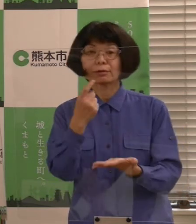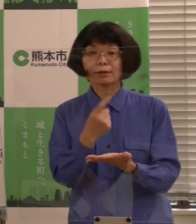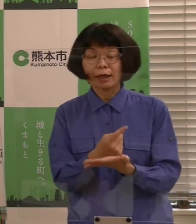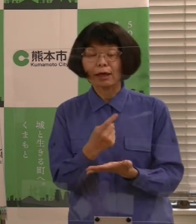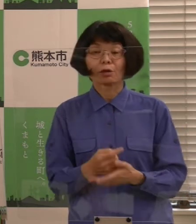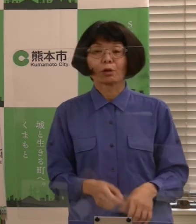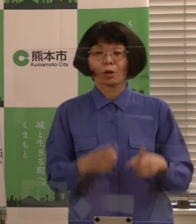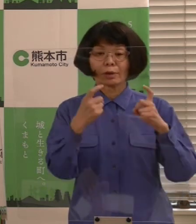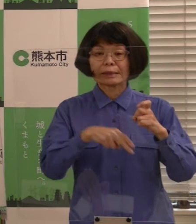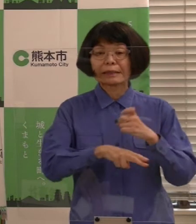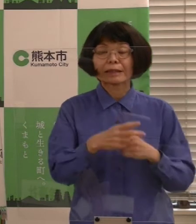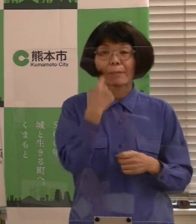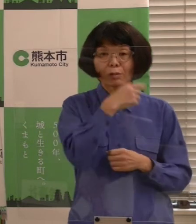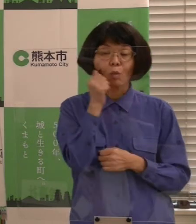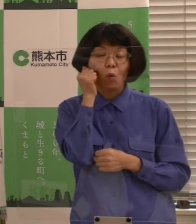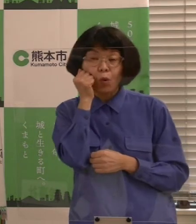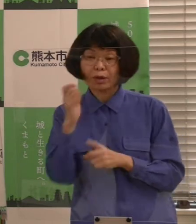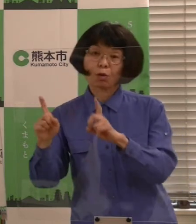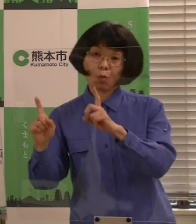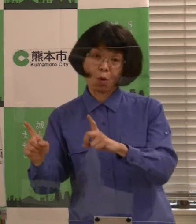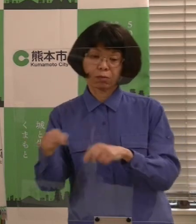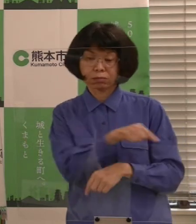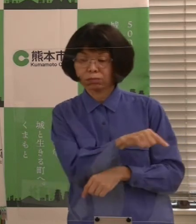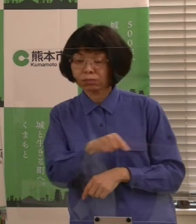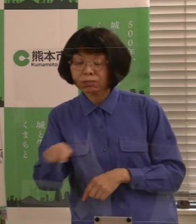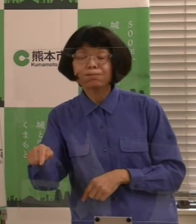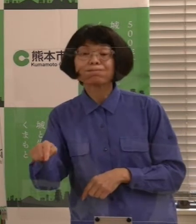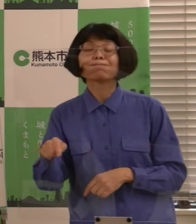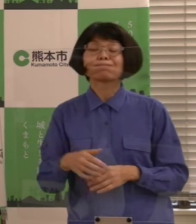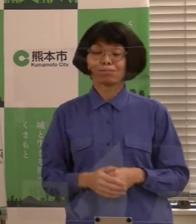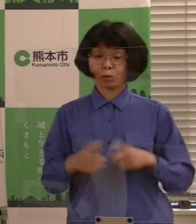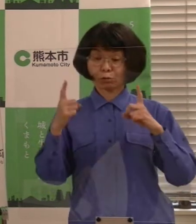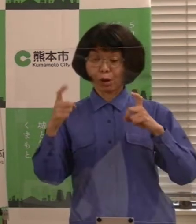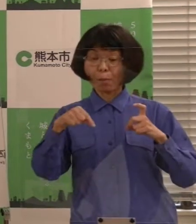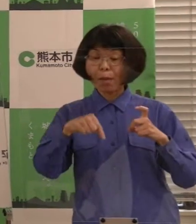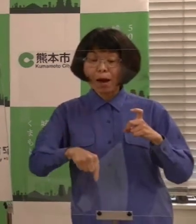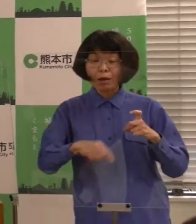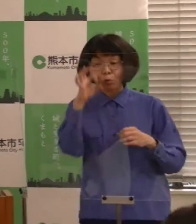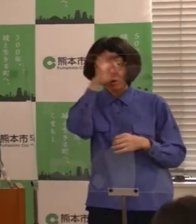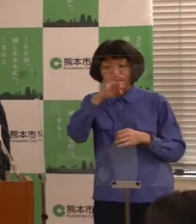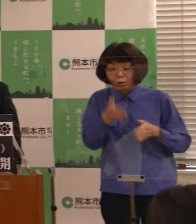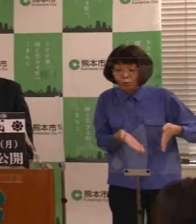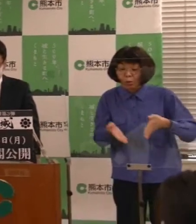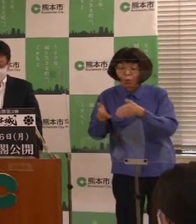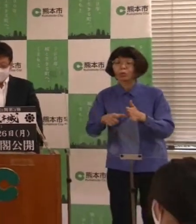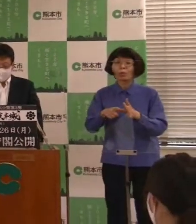から、頬当て御門、後を通り、天守閣前広場に、至る見学ルートにつきまし